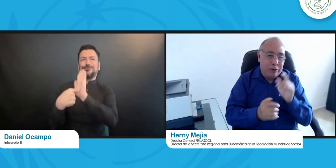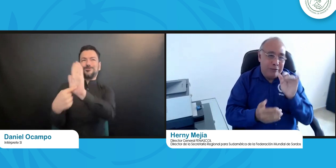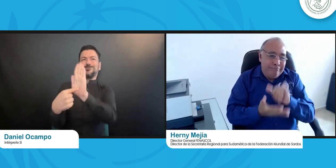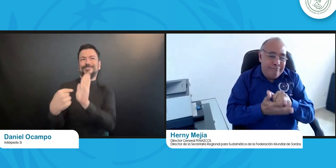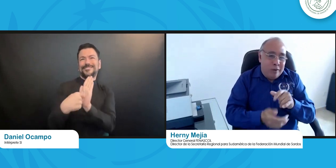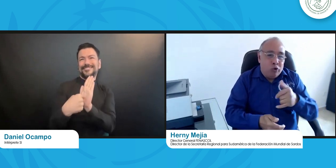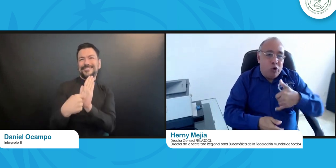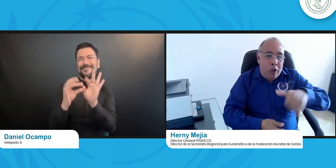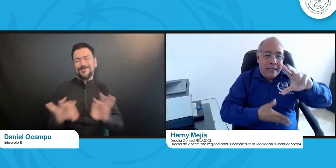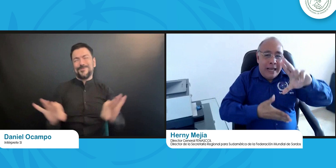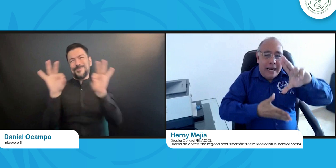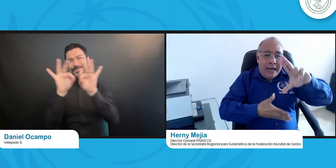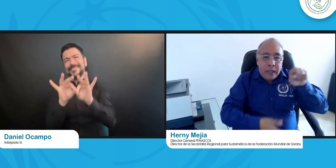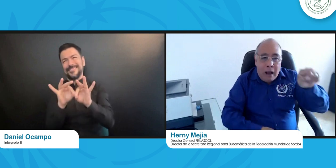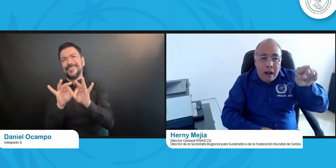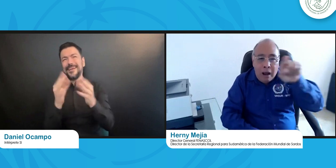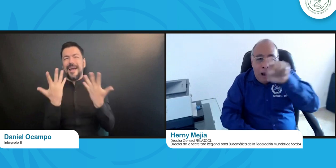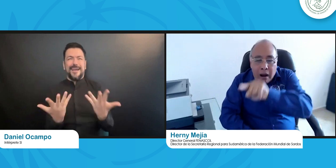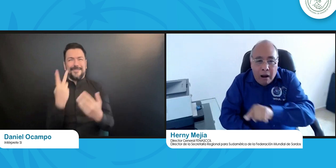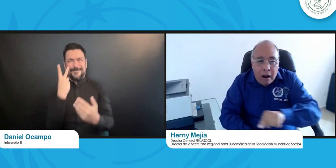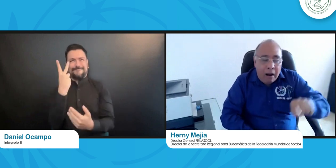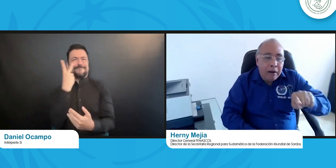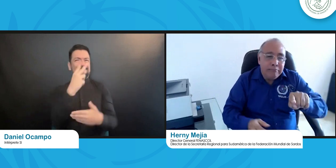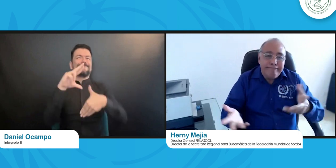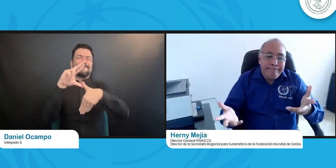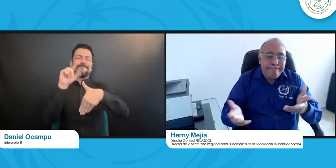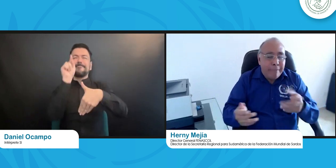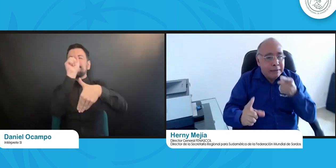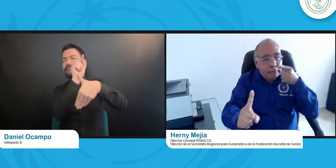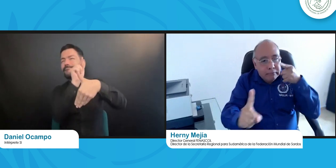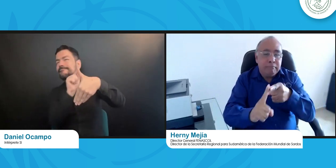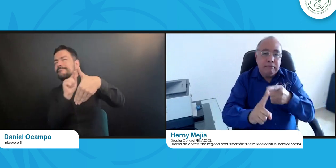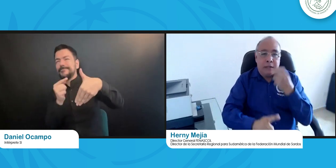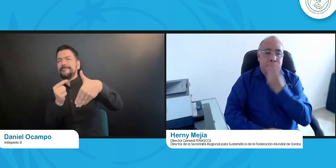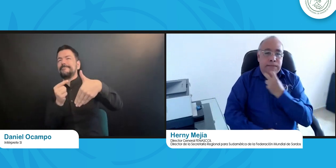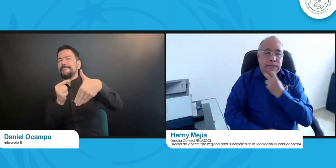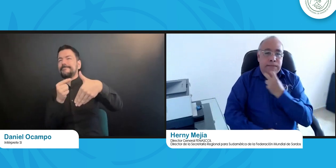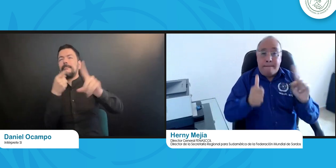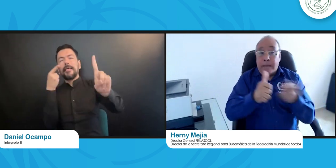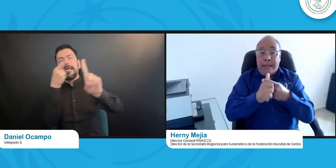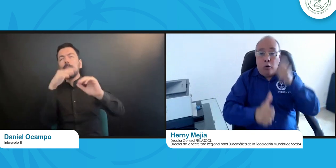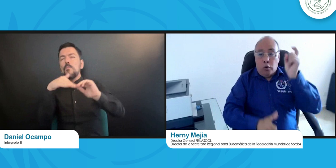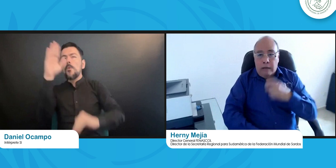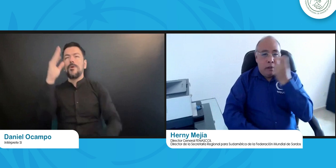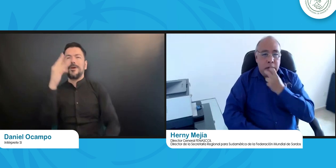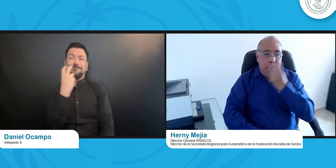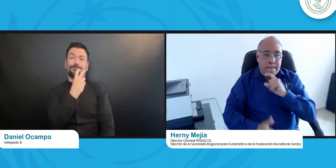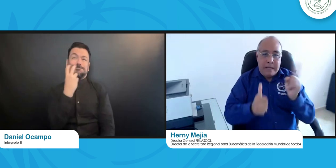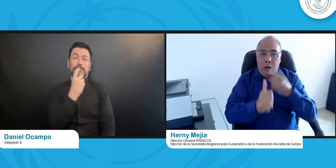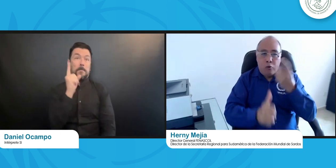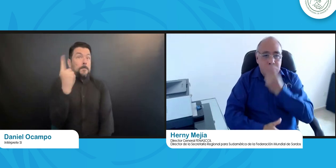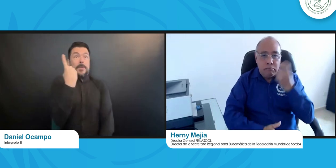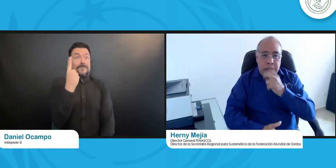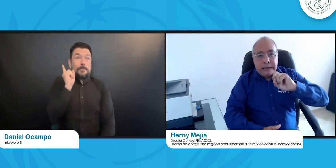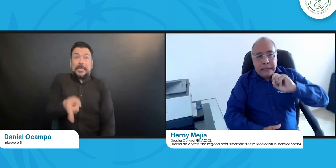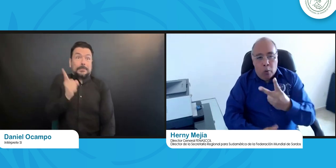bilingüe bicultural. Por eso, podemos ver que en Latinoamérica todavía